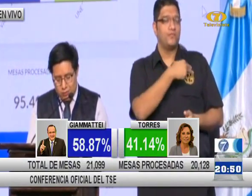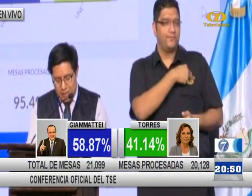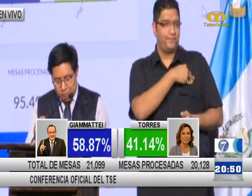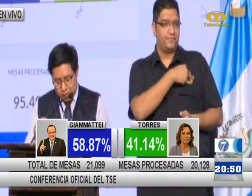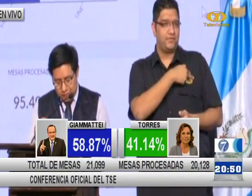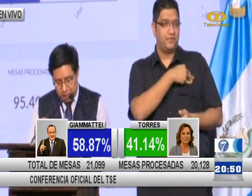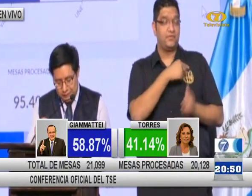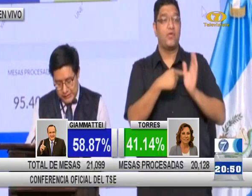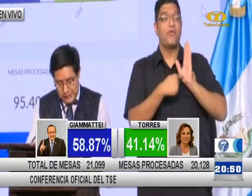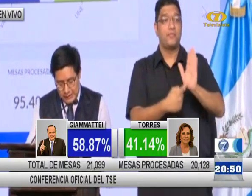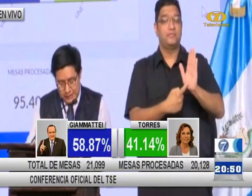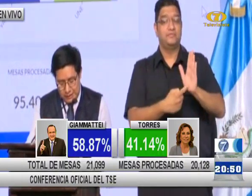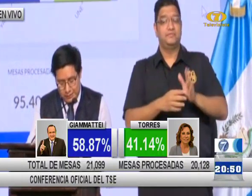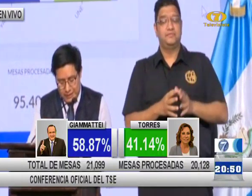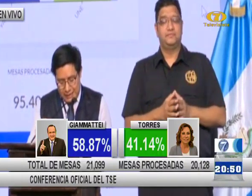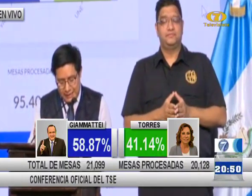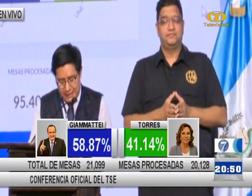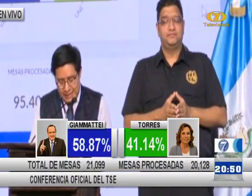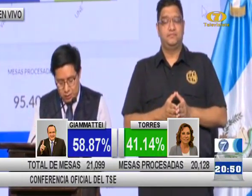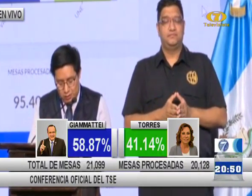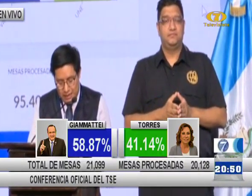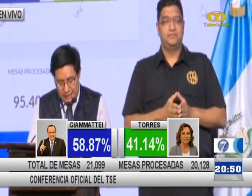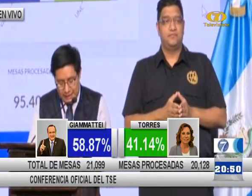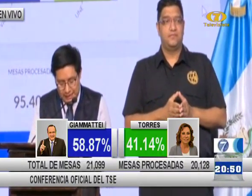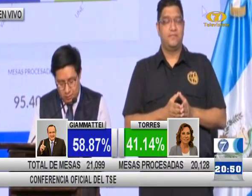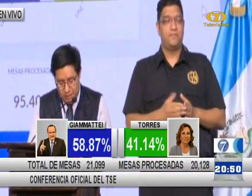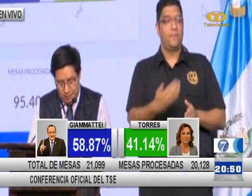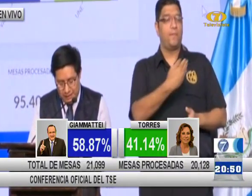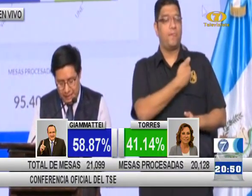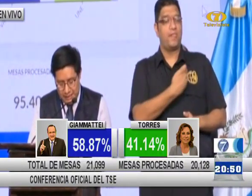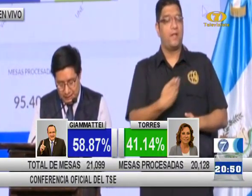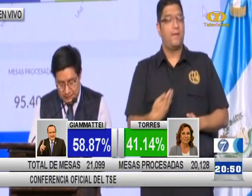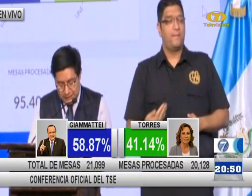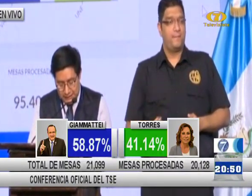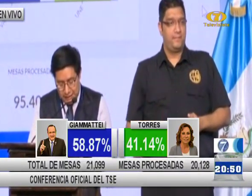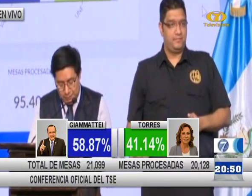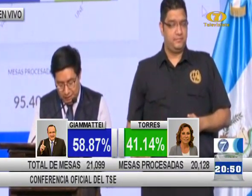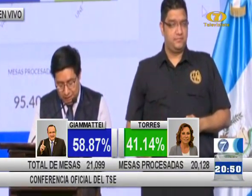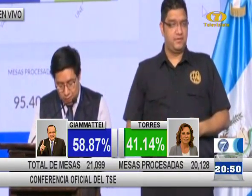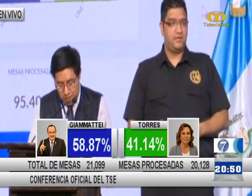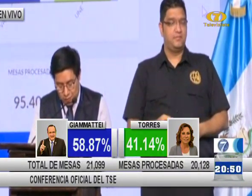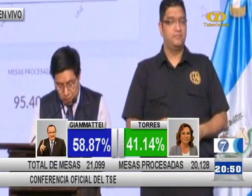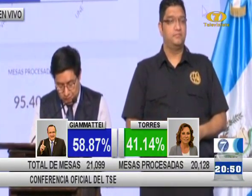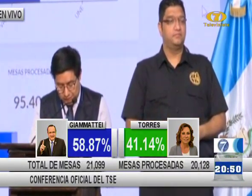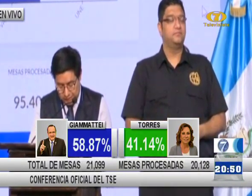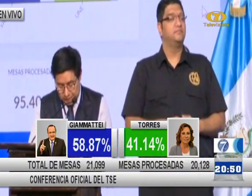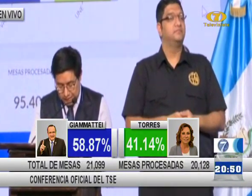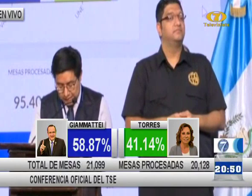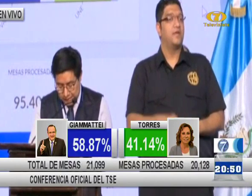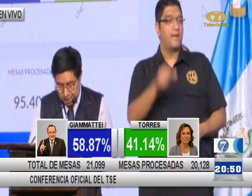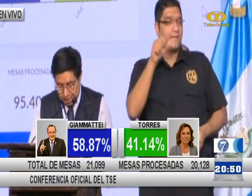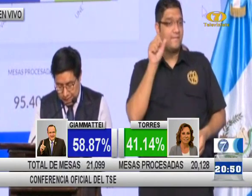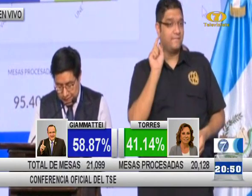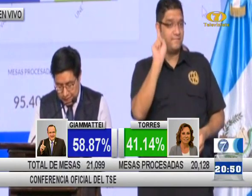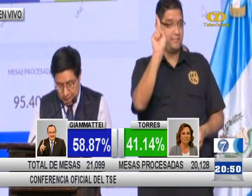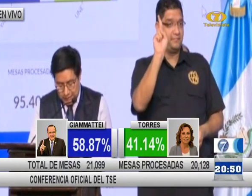los anunciamos. Para el candidato Alejandro Yamatei del partido Vamos,